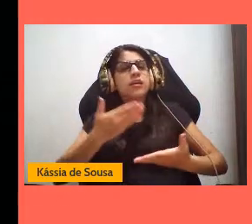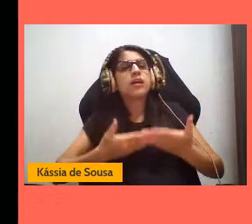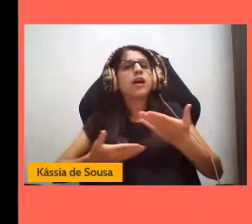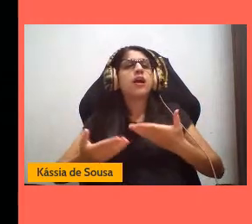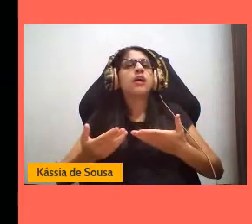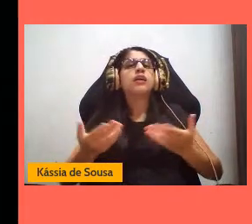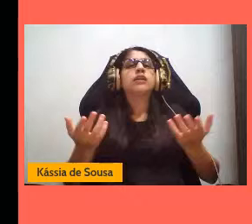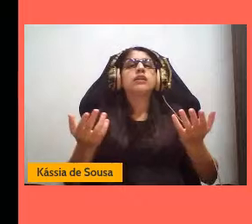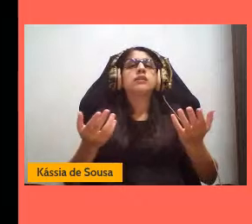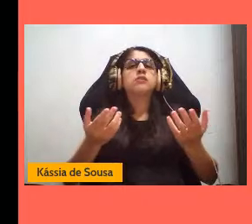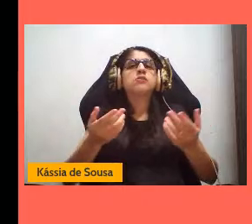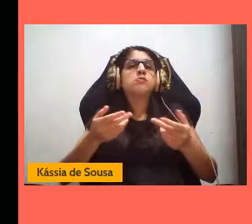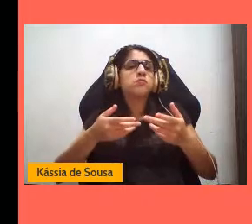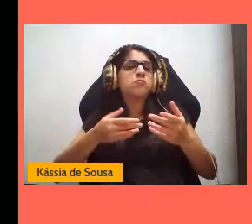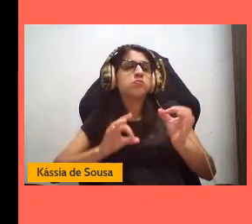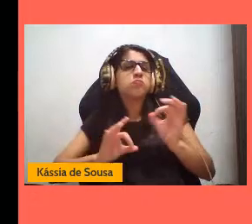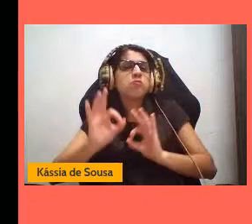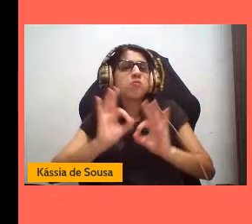que nós estamos